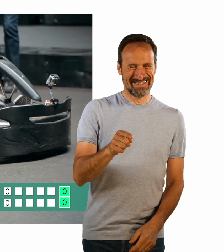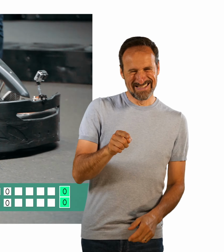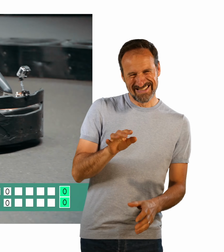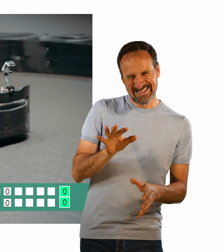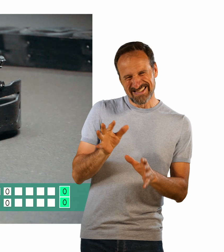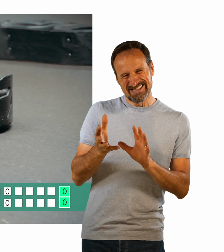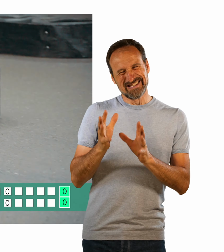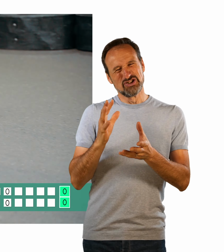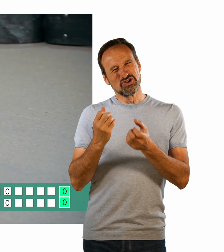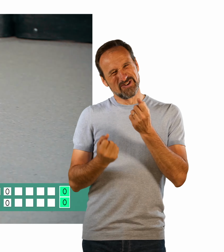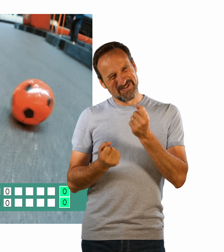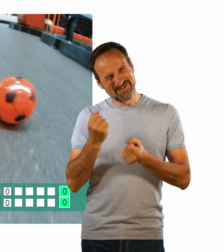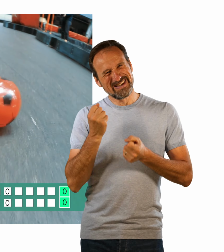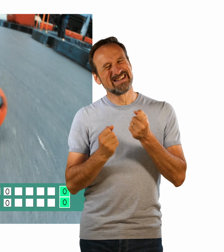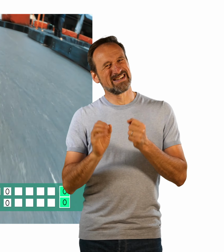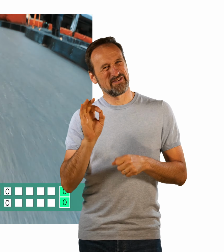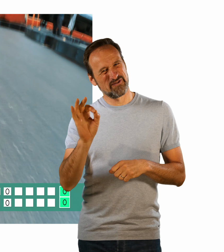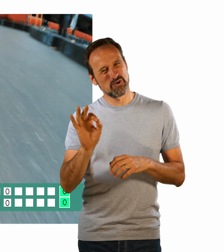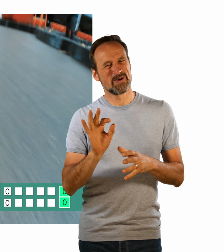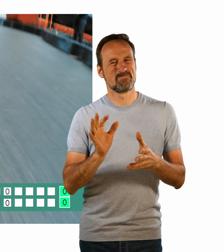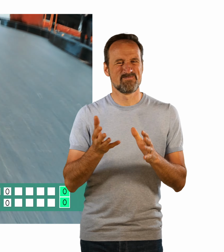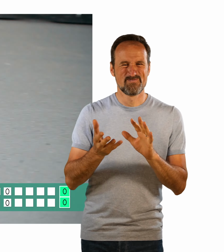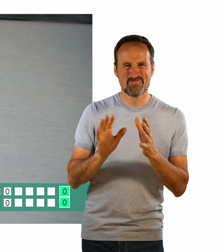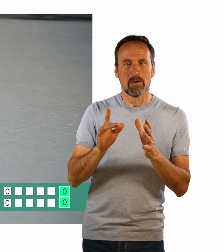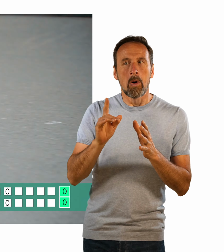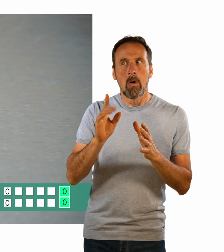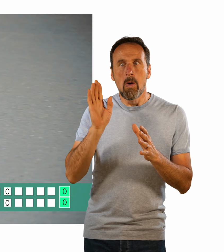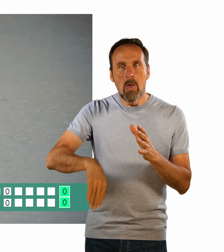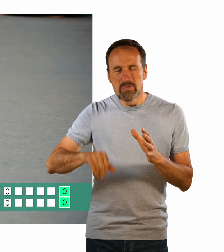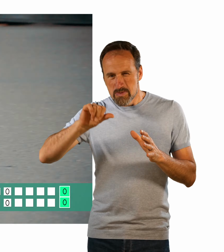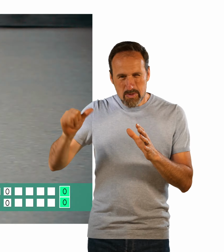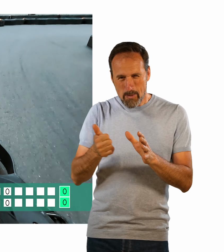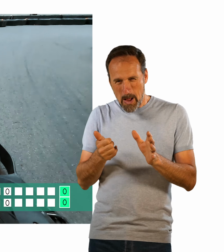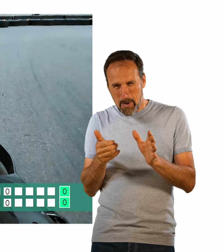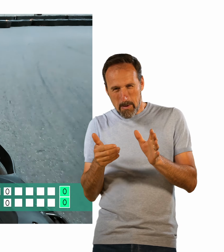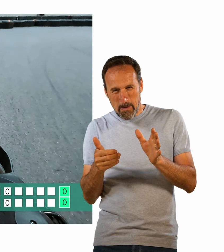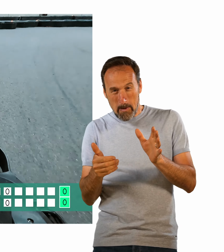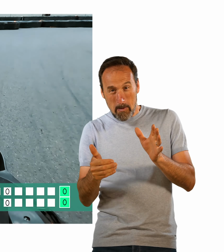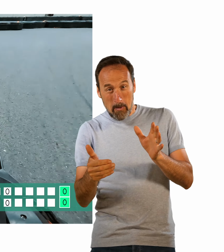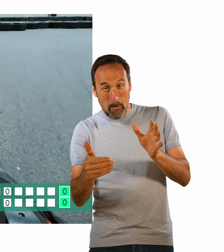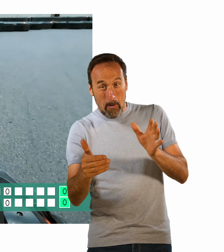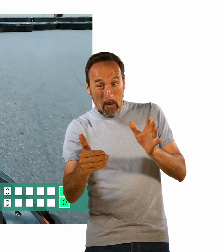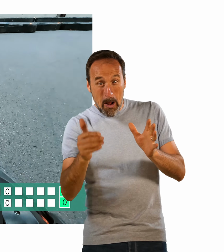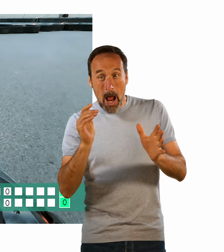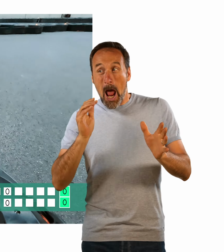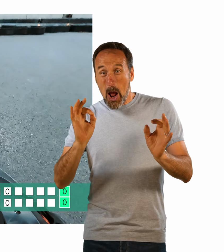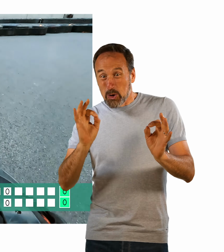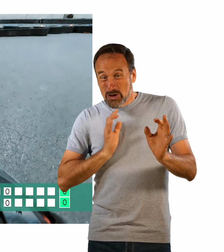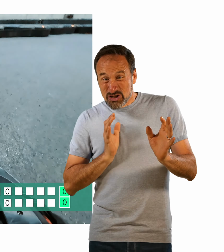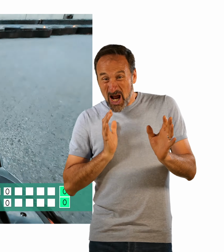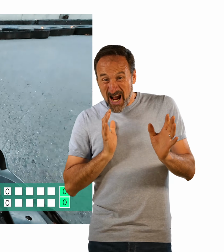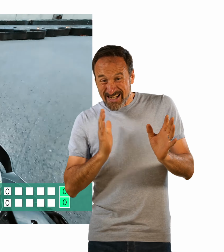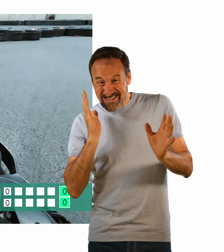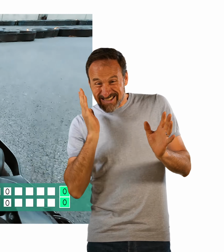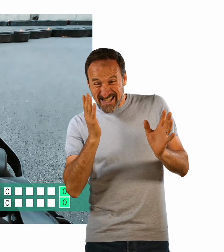Schwierigkeiten für Basti aber. Da legt er ihn sich nochmal vor und jetzt eine gute Chance. Direkt auf